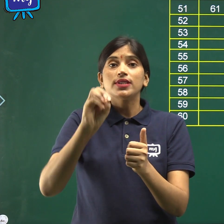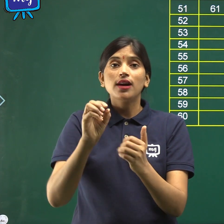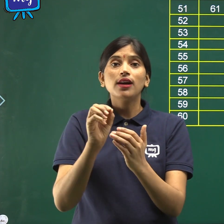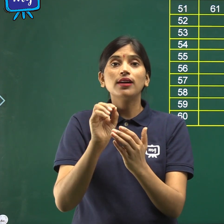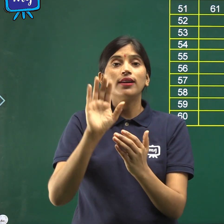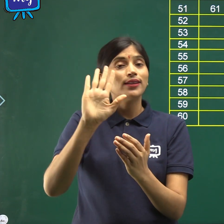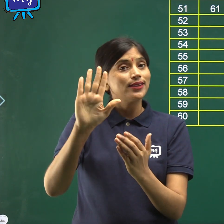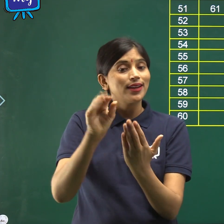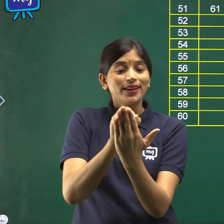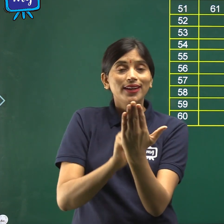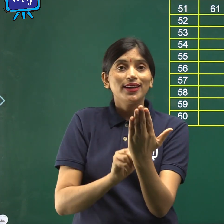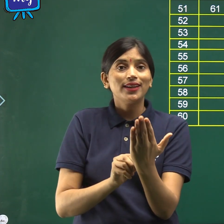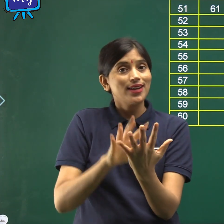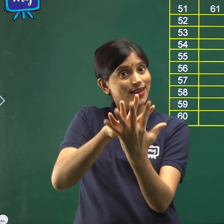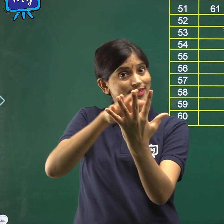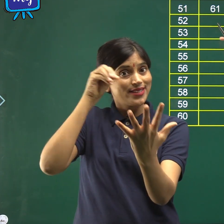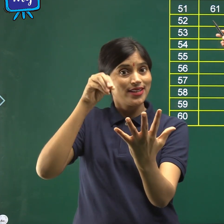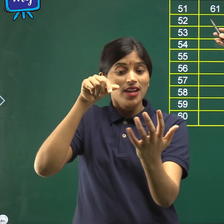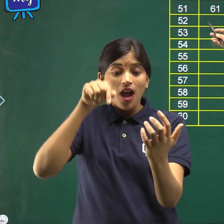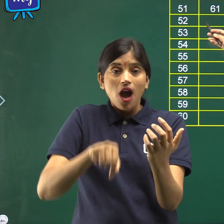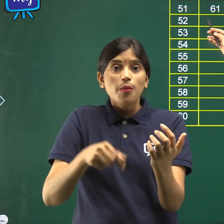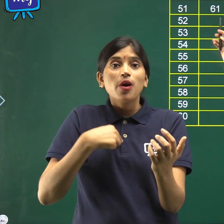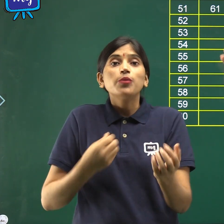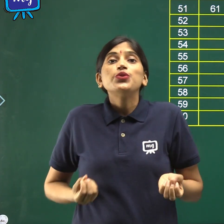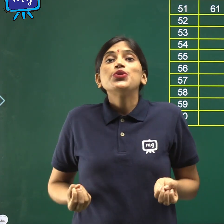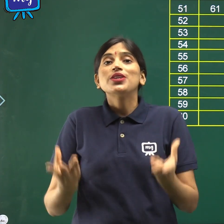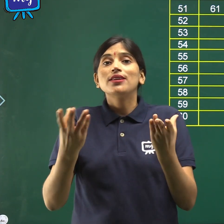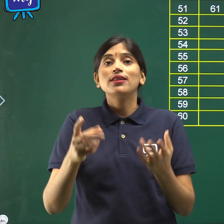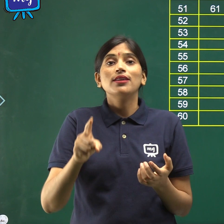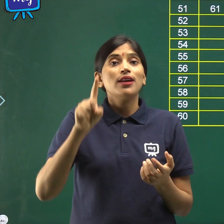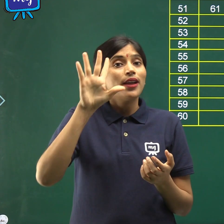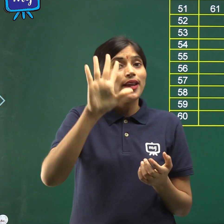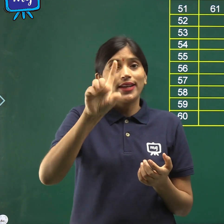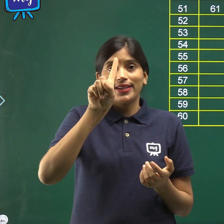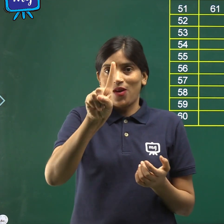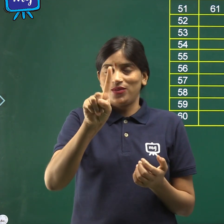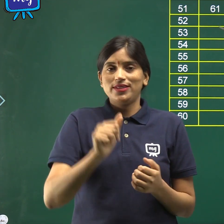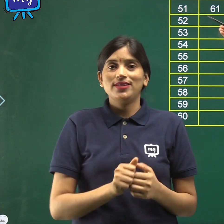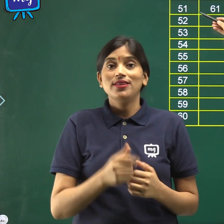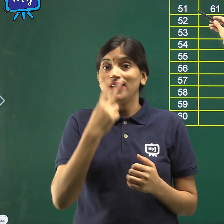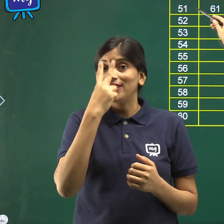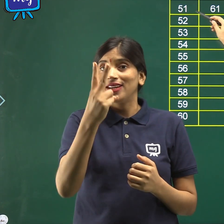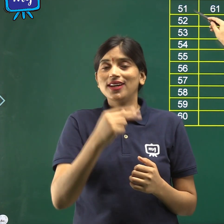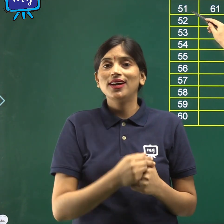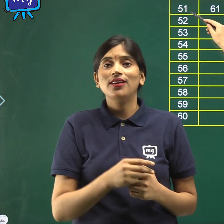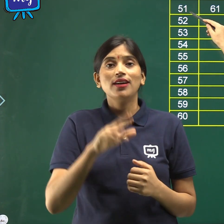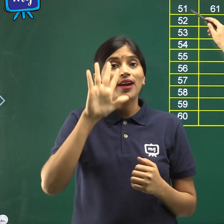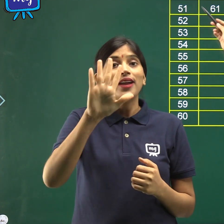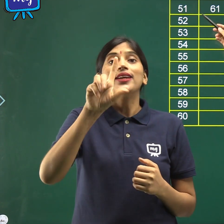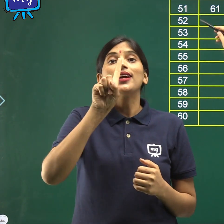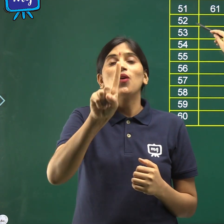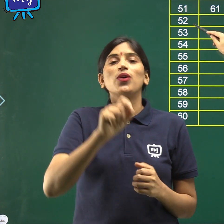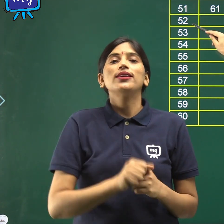लिखना सीखा था। अब हम आज शुरू करेंगे 51 से। ठीक है, देखो